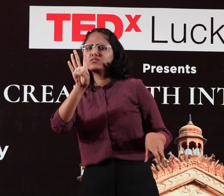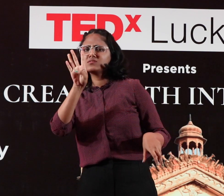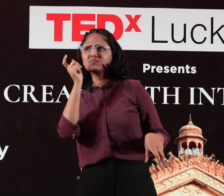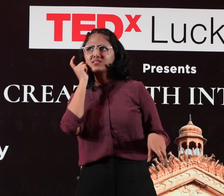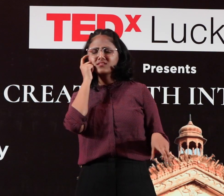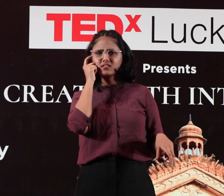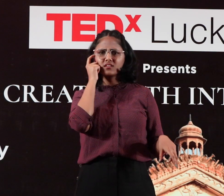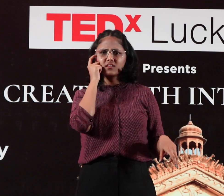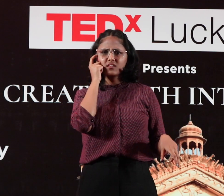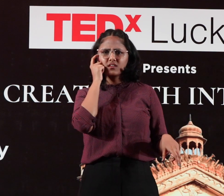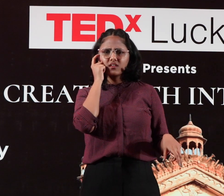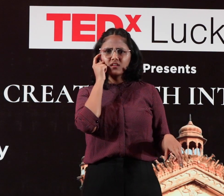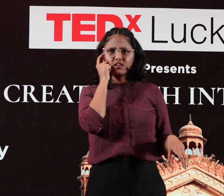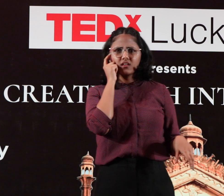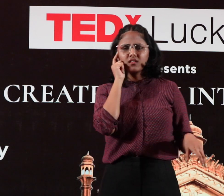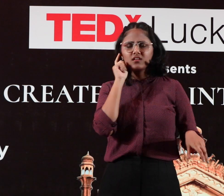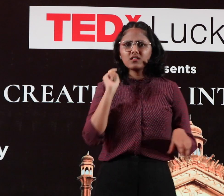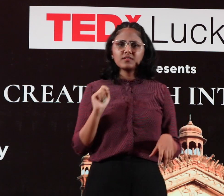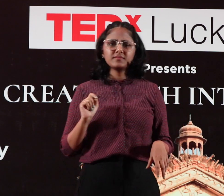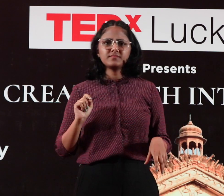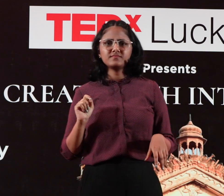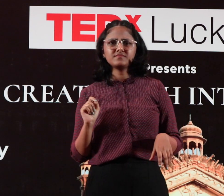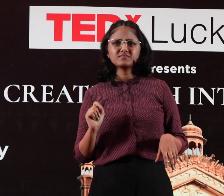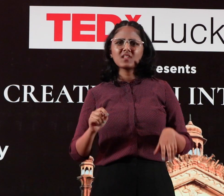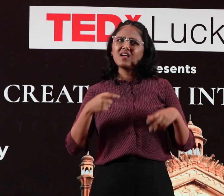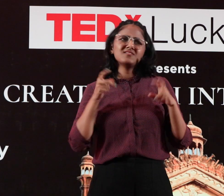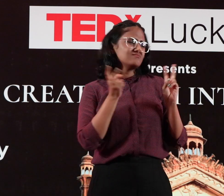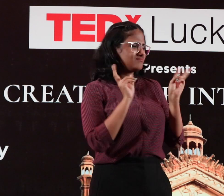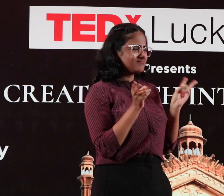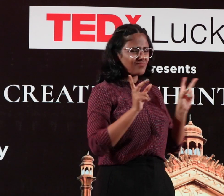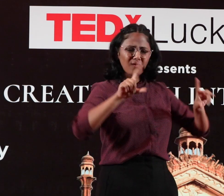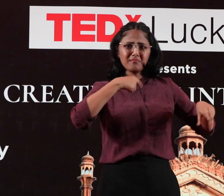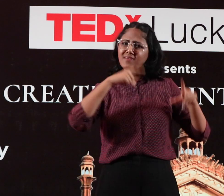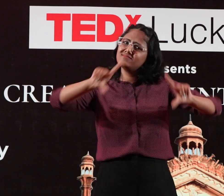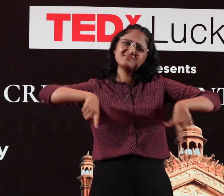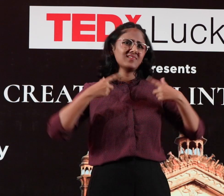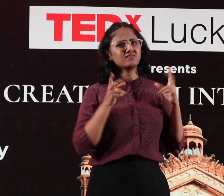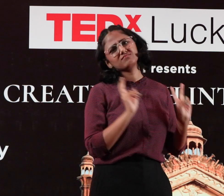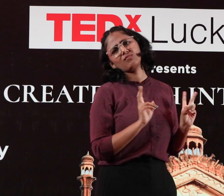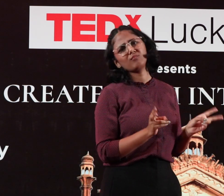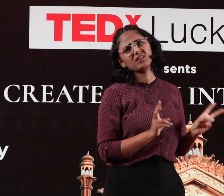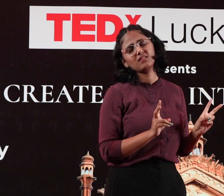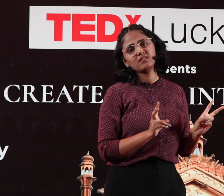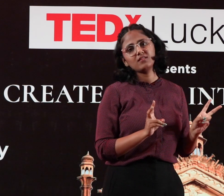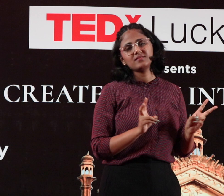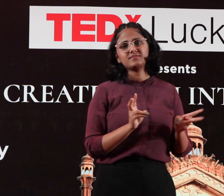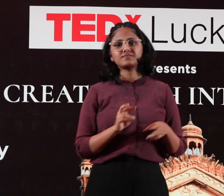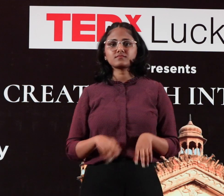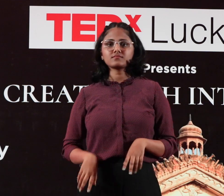2014 में से पहले मैं एक बहुत आम जिंदगी जी रहा था, ऑफिस जाता, घर आता, सैटरडे संडे आराम करता। एक ऐसा फोन